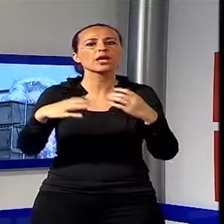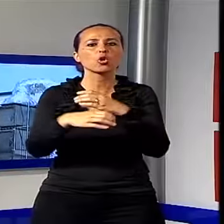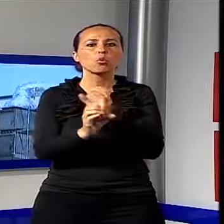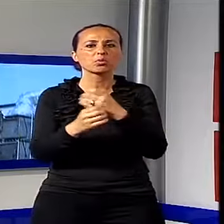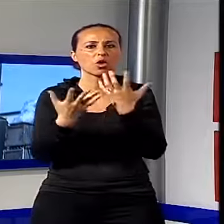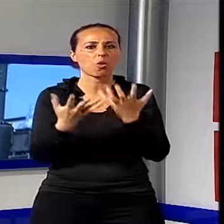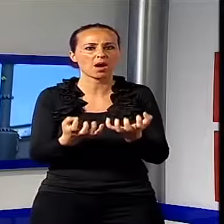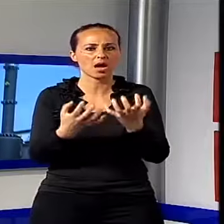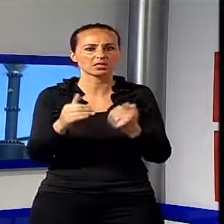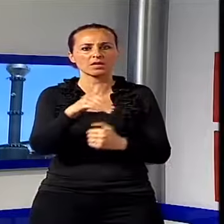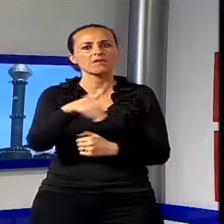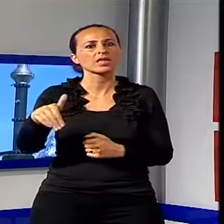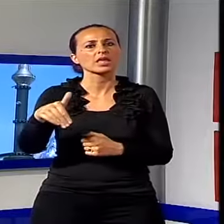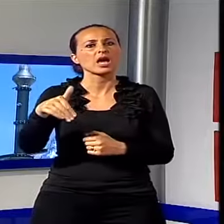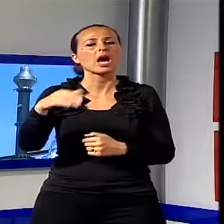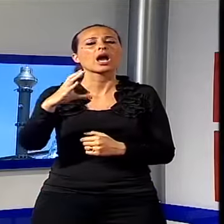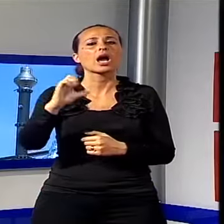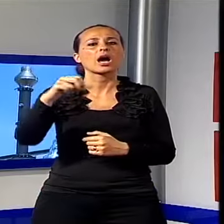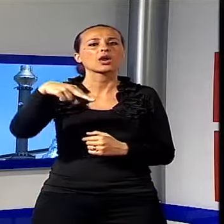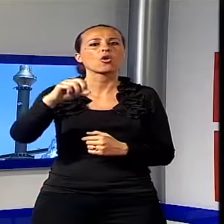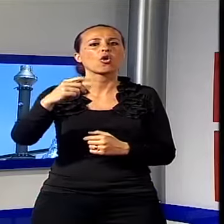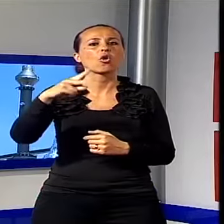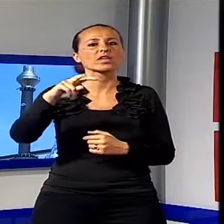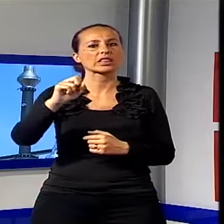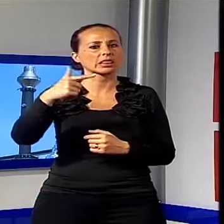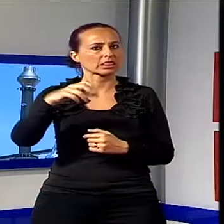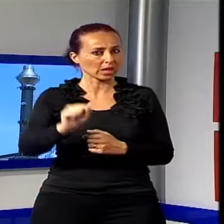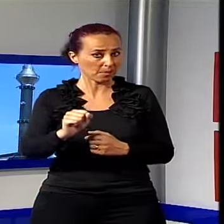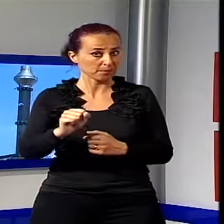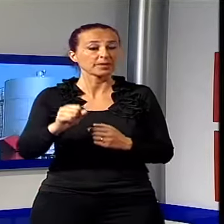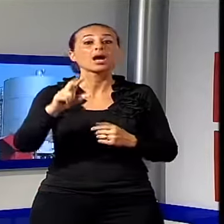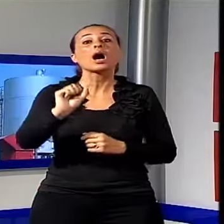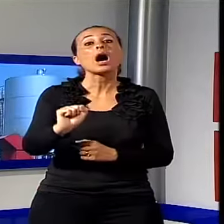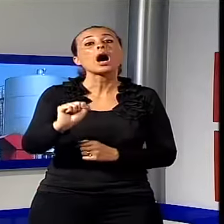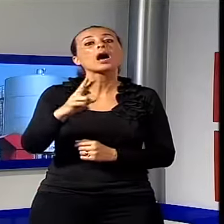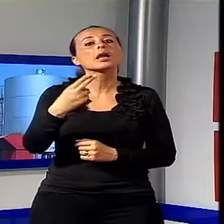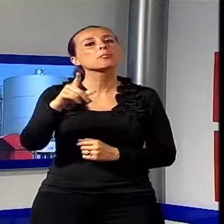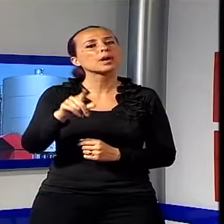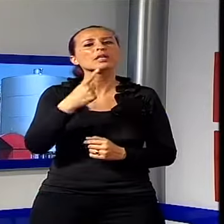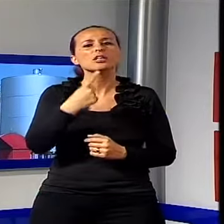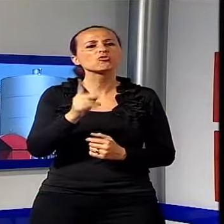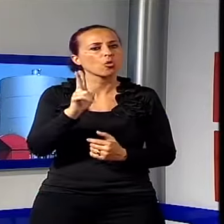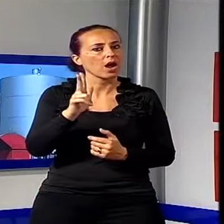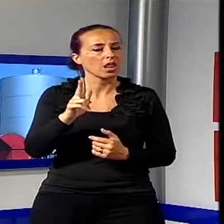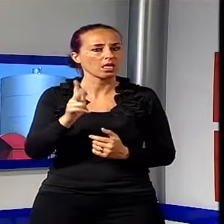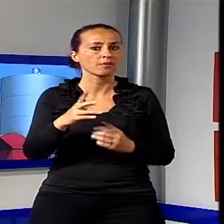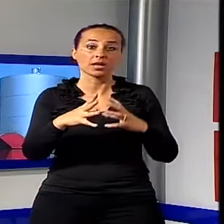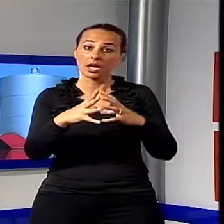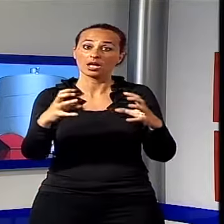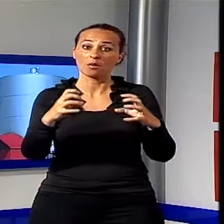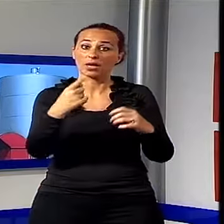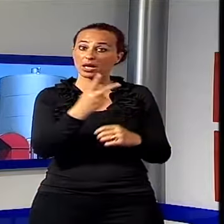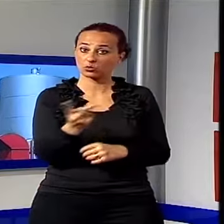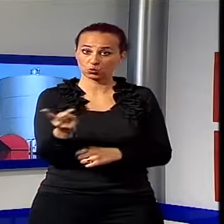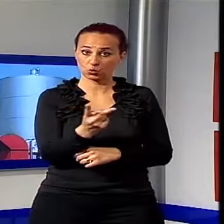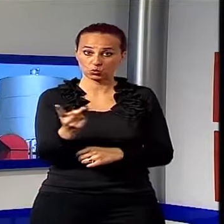Canovetta San Marco. Nella relazione finale Arpat conferma che i due impianti utilizzano olio di colza e afferma di non aver